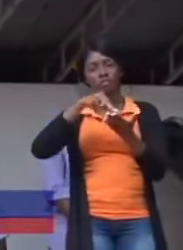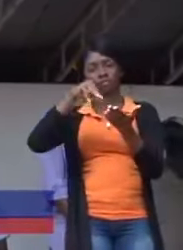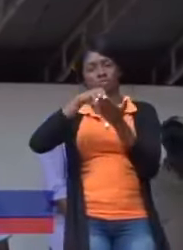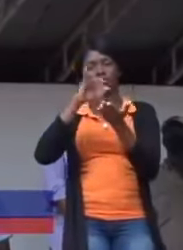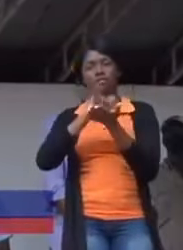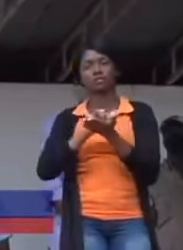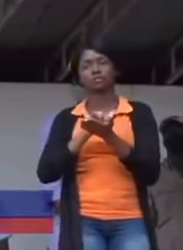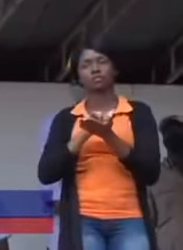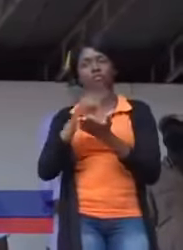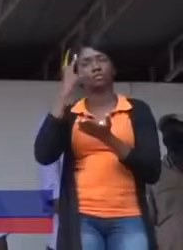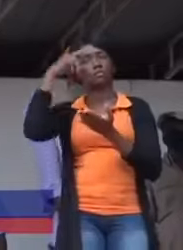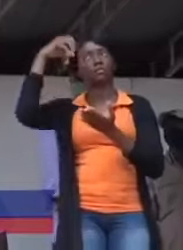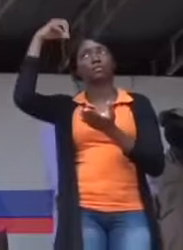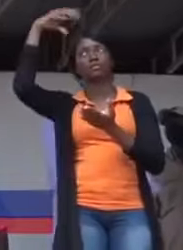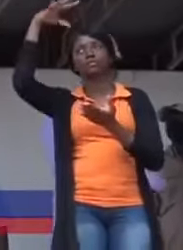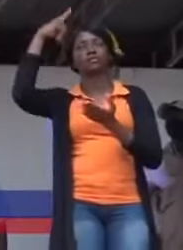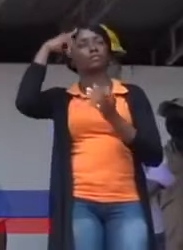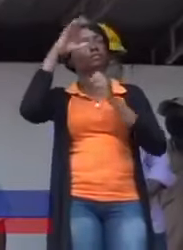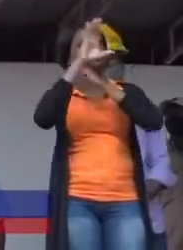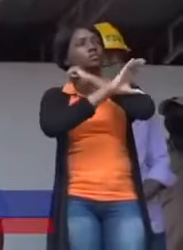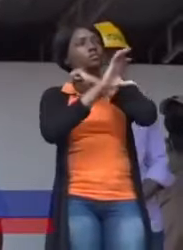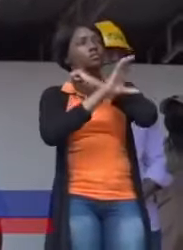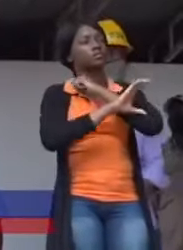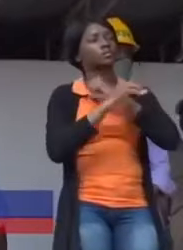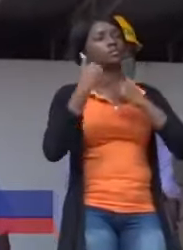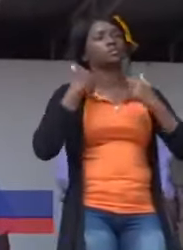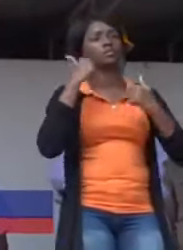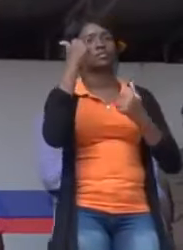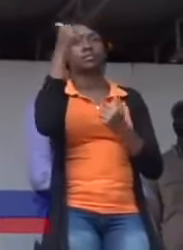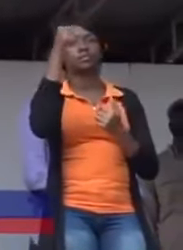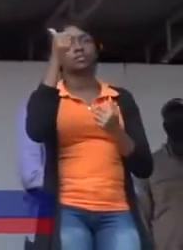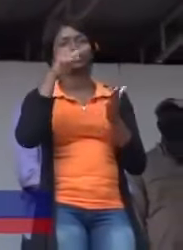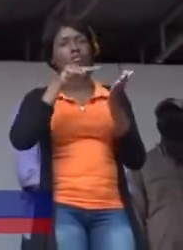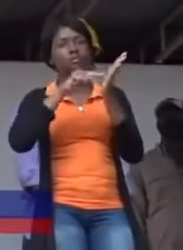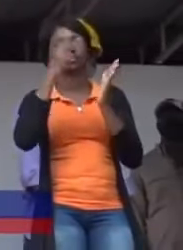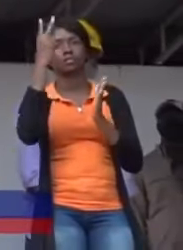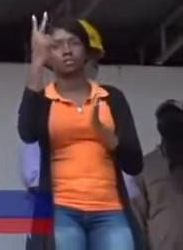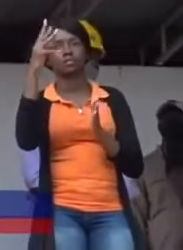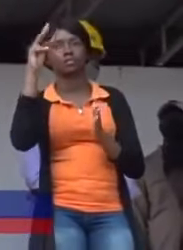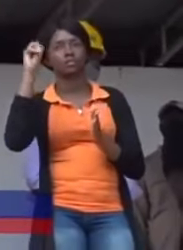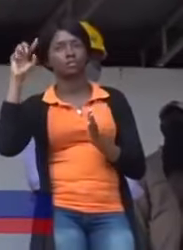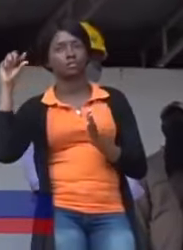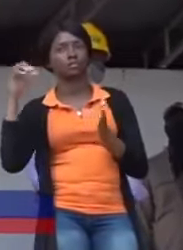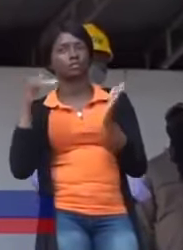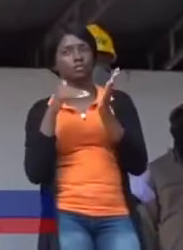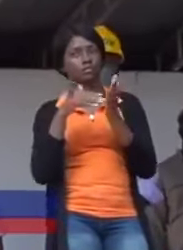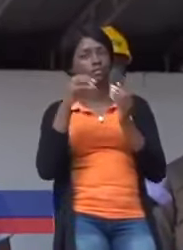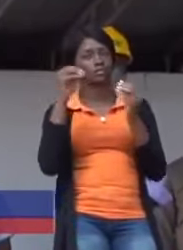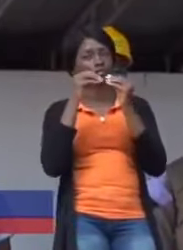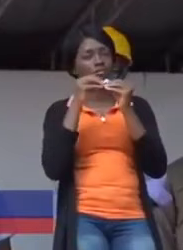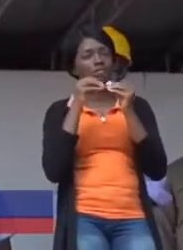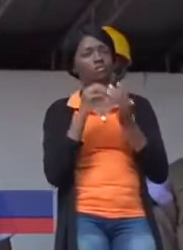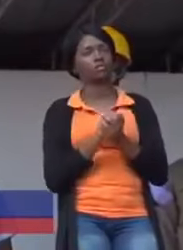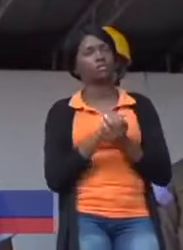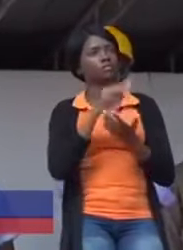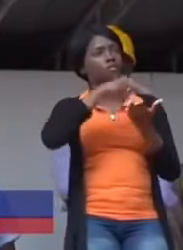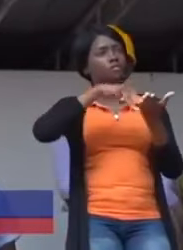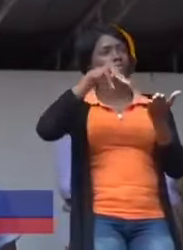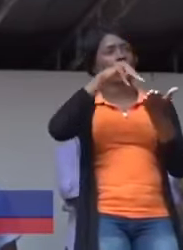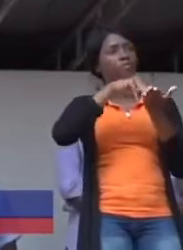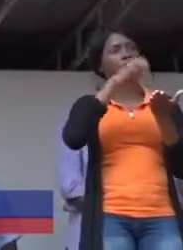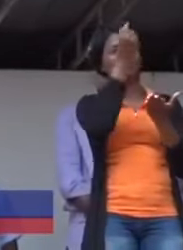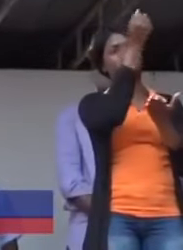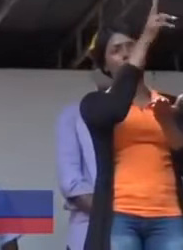m'lumel. Pour au Cap Vingé 10.2 MW en plus. Centrale en bas, les